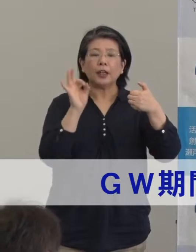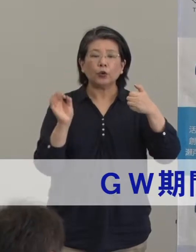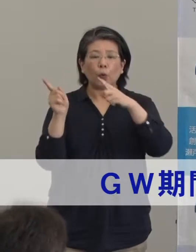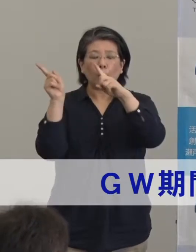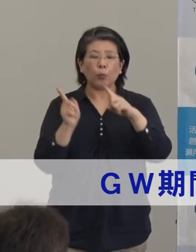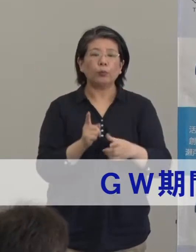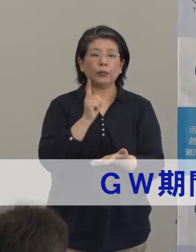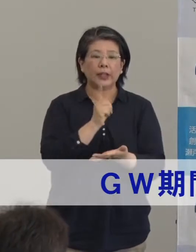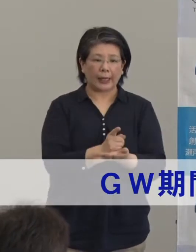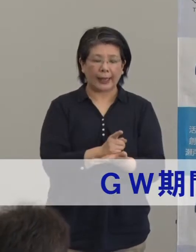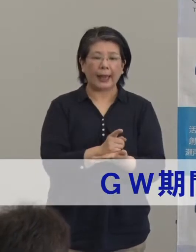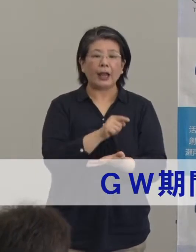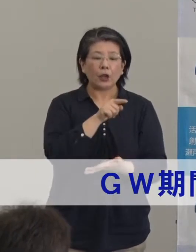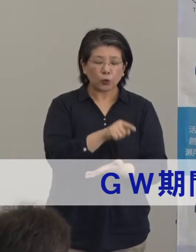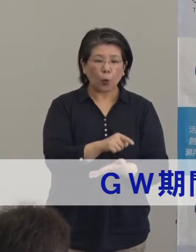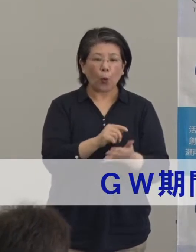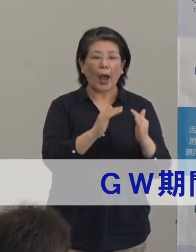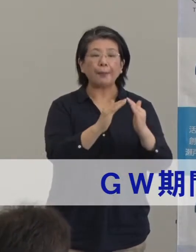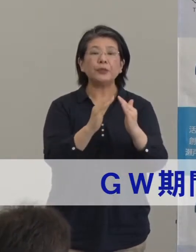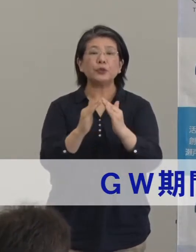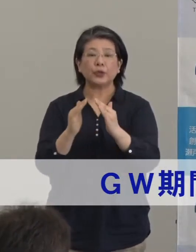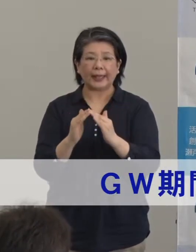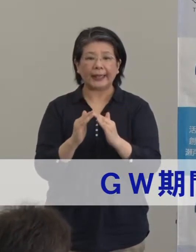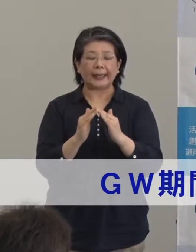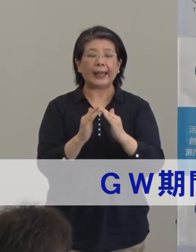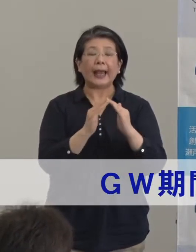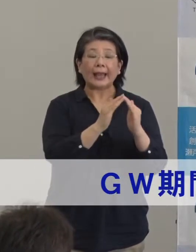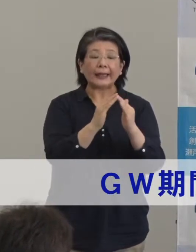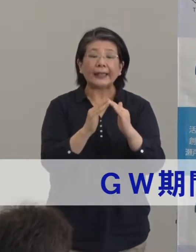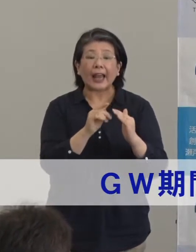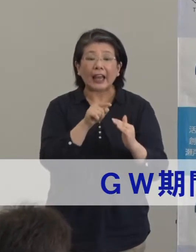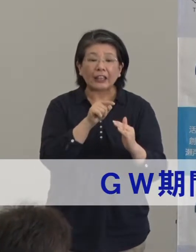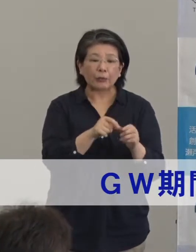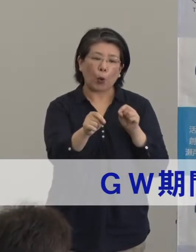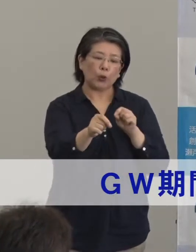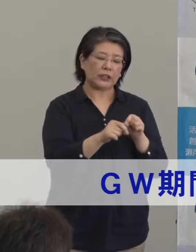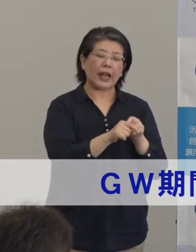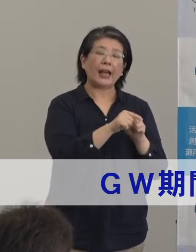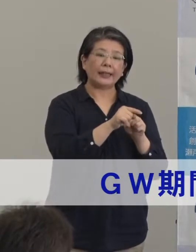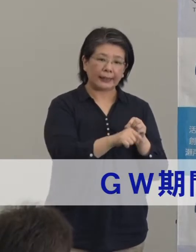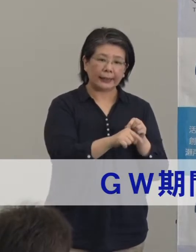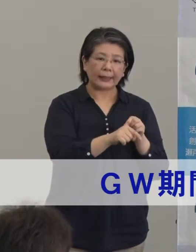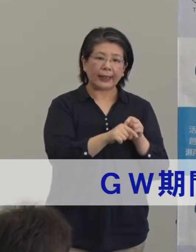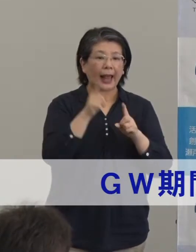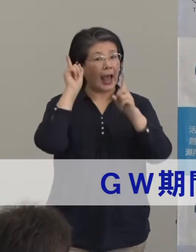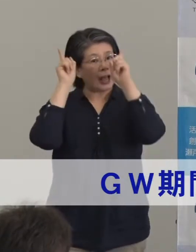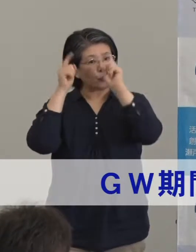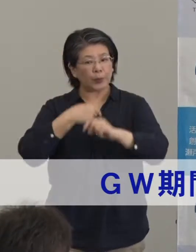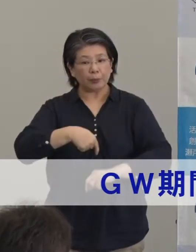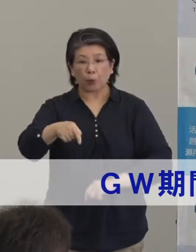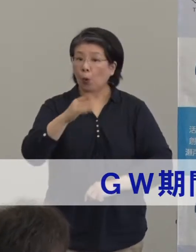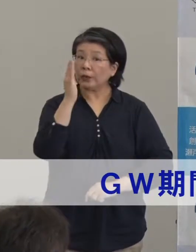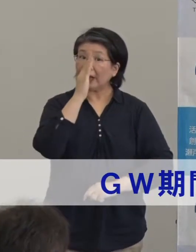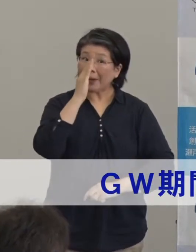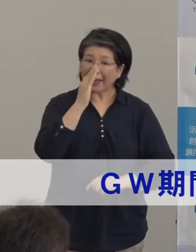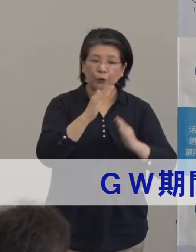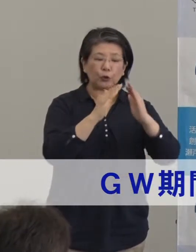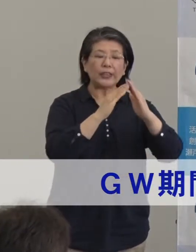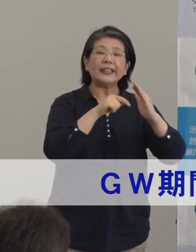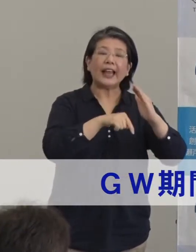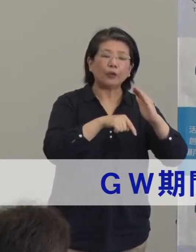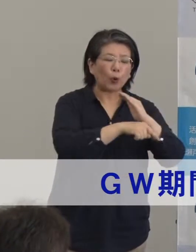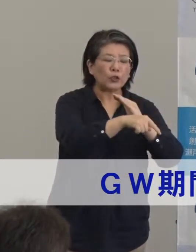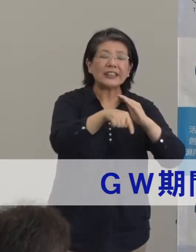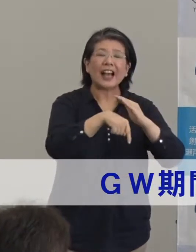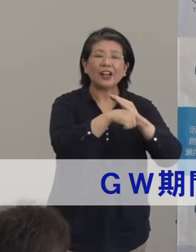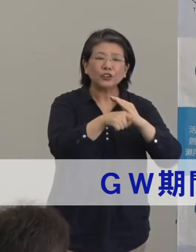住宅地とも結構含んでて、要は家でずっといる人たち その数も全部入っているということで、必ずしも町の通行証